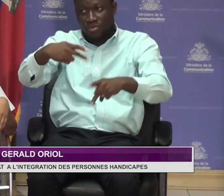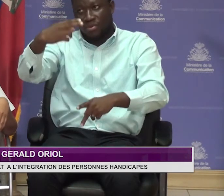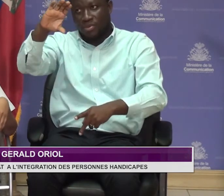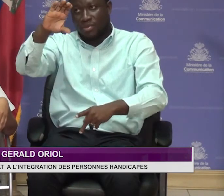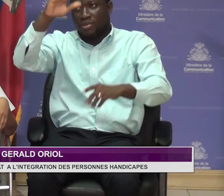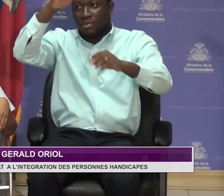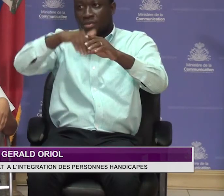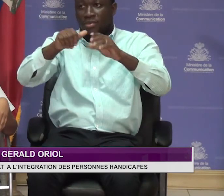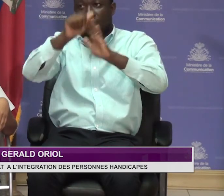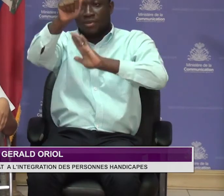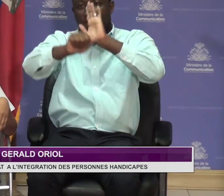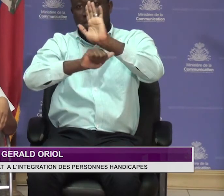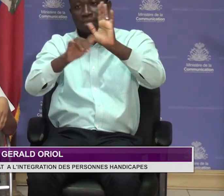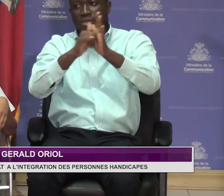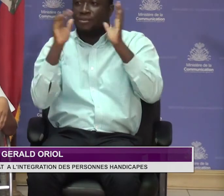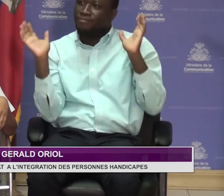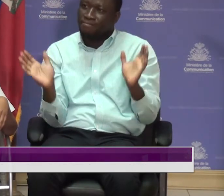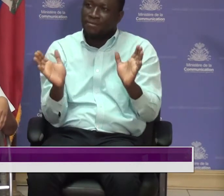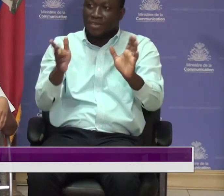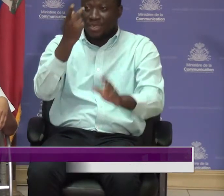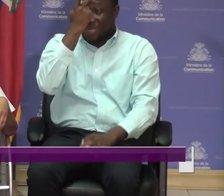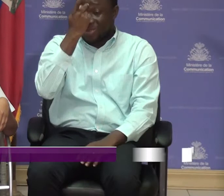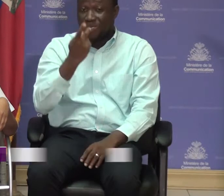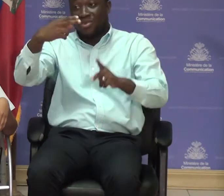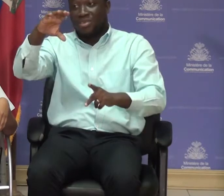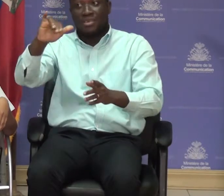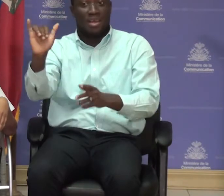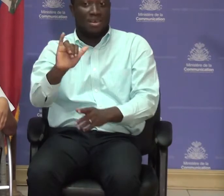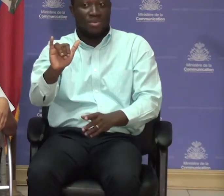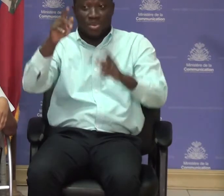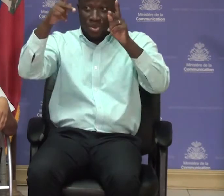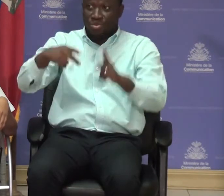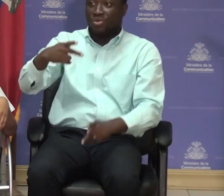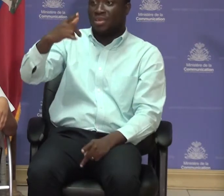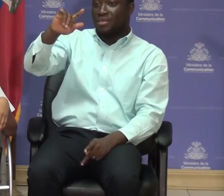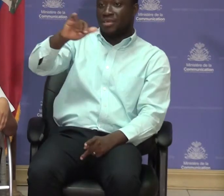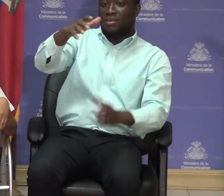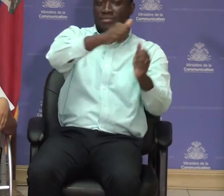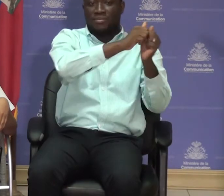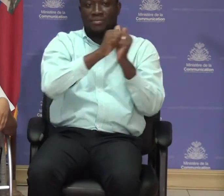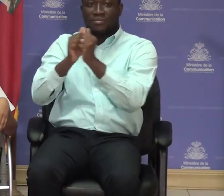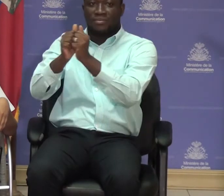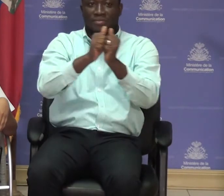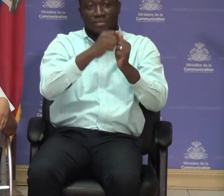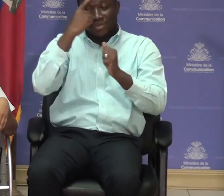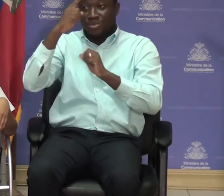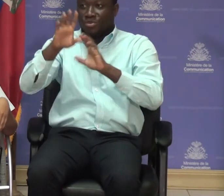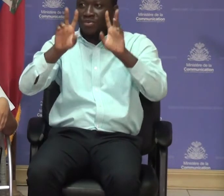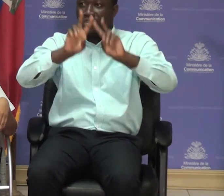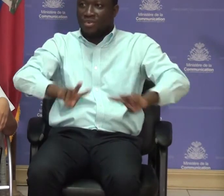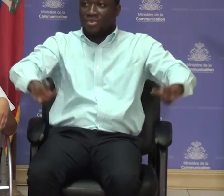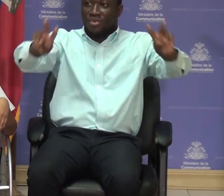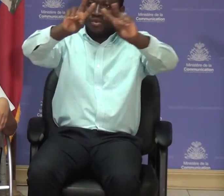à travers l'article SAO. Et encourager les parents de handicapés et les handicapés en général tout, pour faire valoir